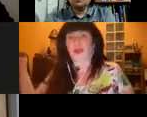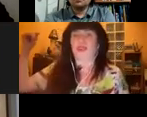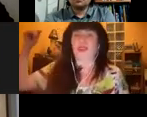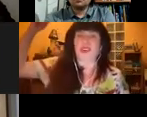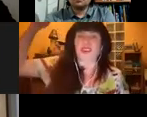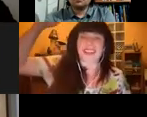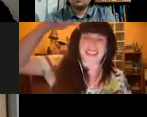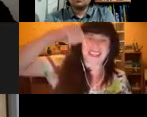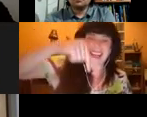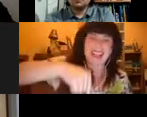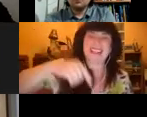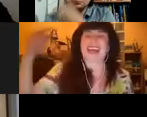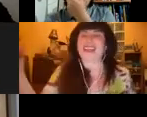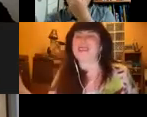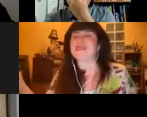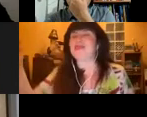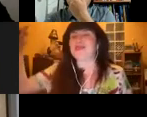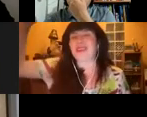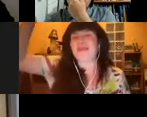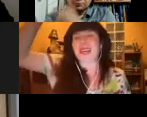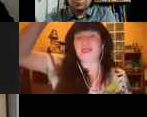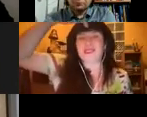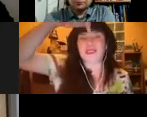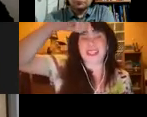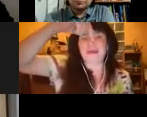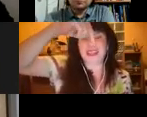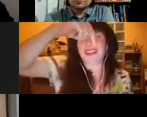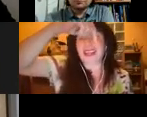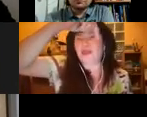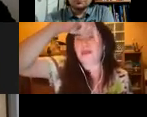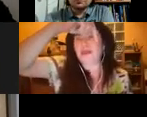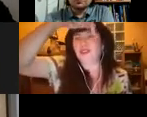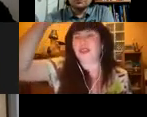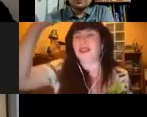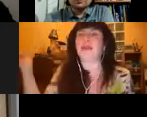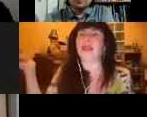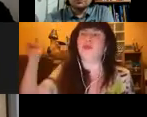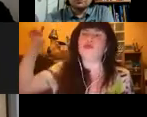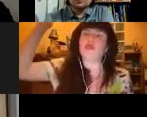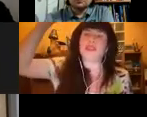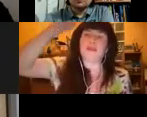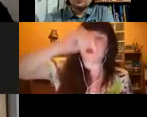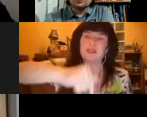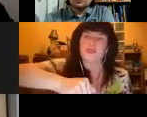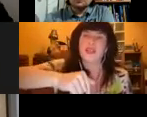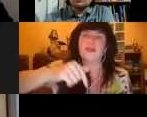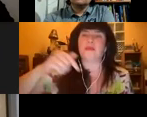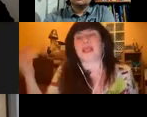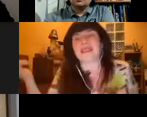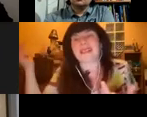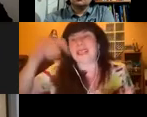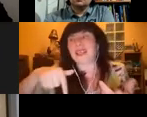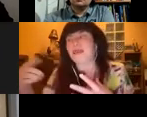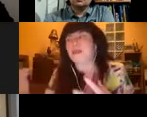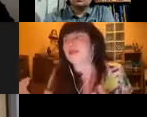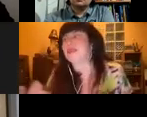no me equivoco, es llegar, está no solo la mano, sino que también el movimiento y también el uso del espacio, porque